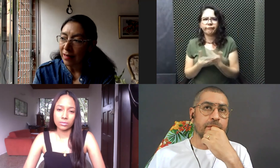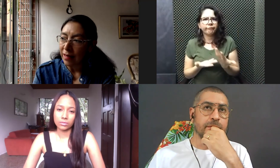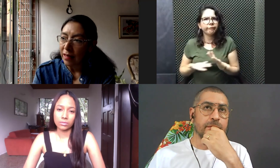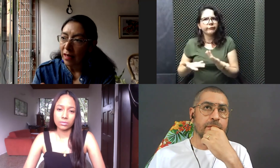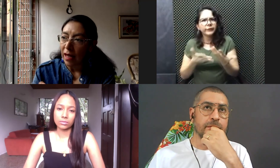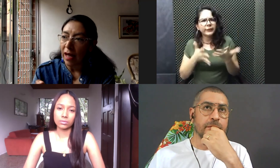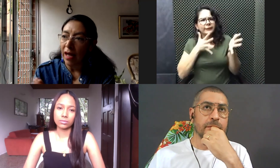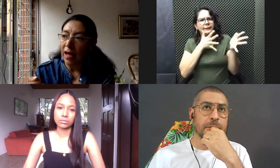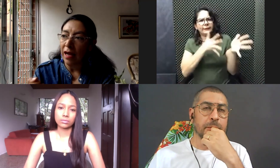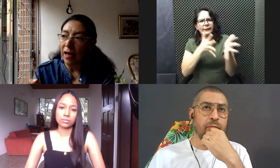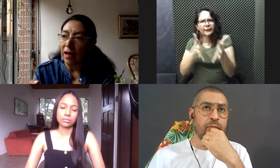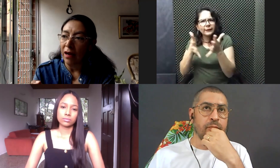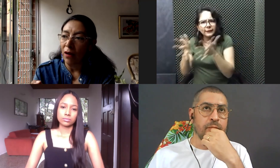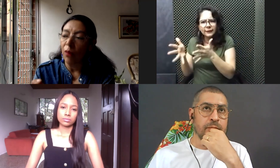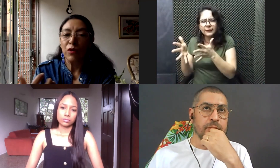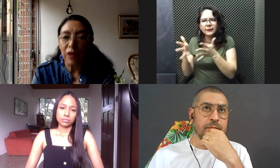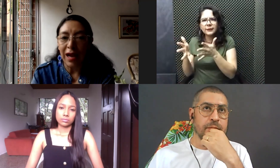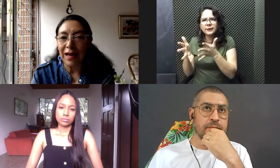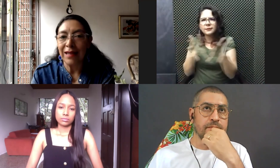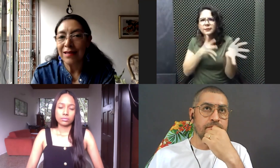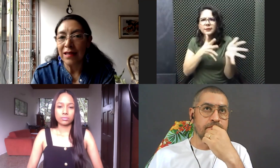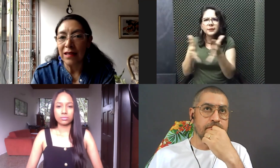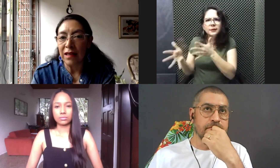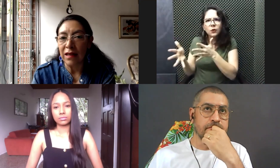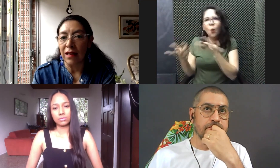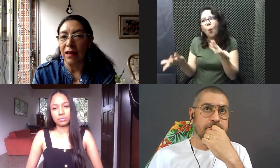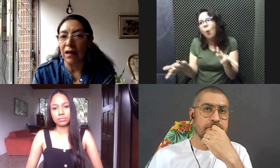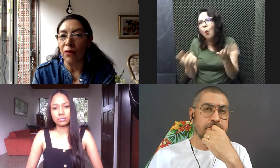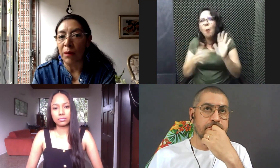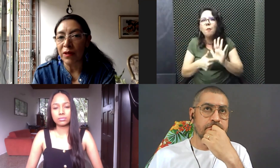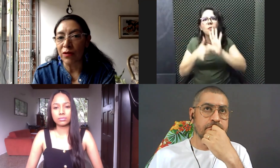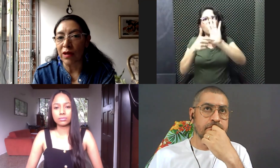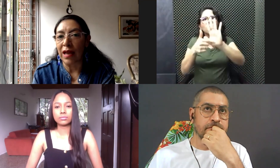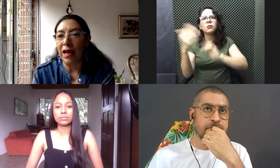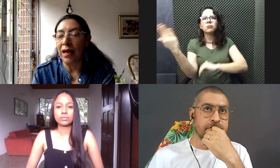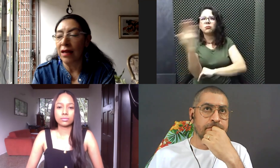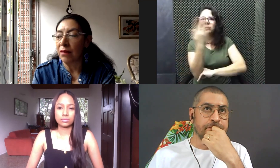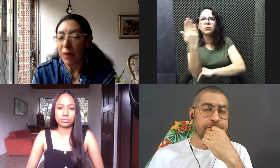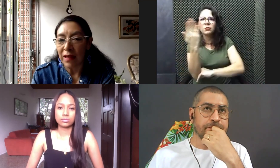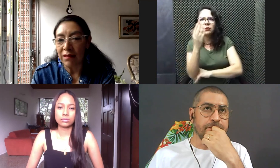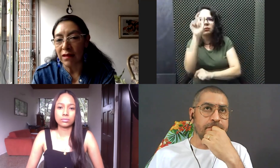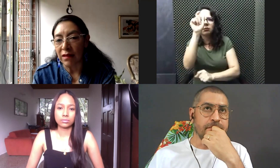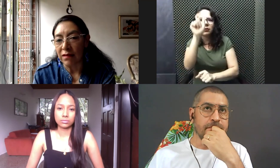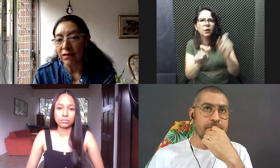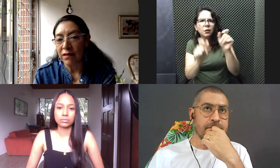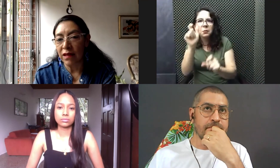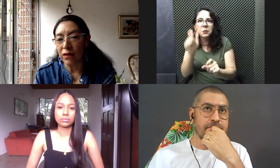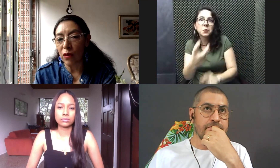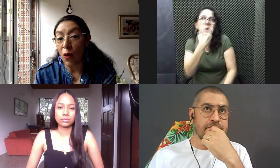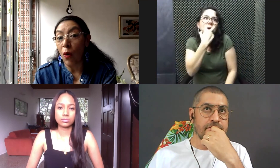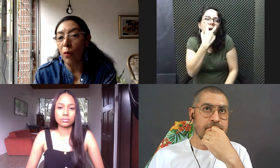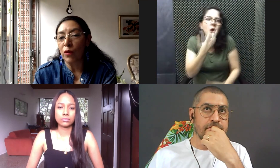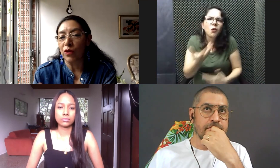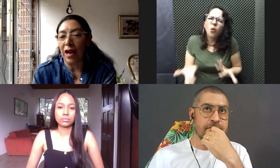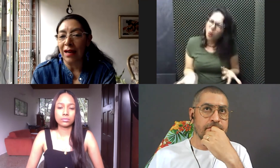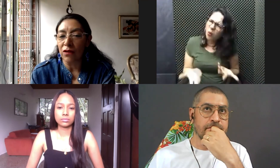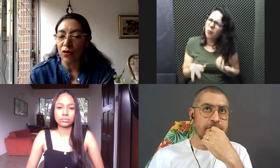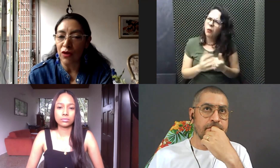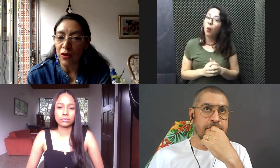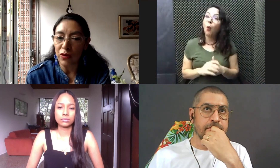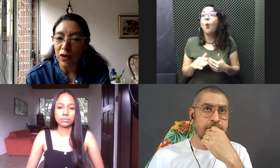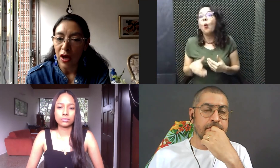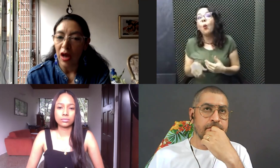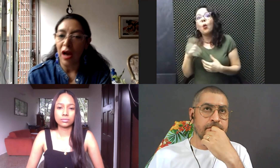enseñar o mostrarle el cine a una persona invidente, ¿cierto? O mostrarle